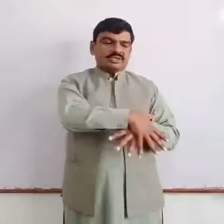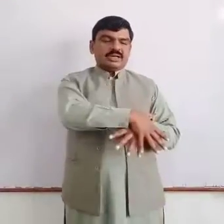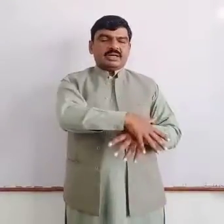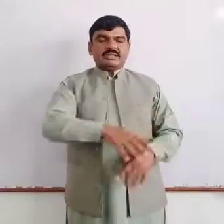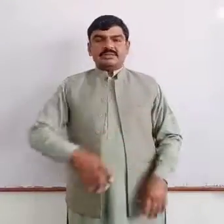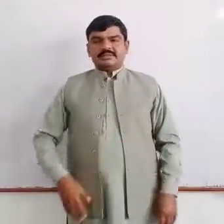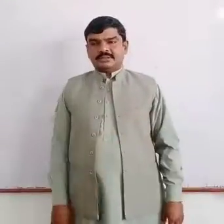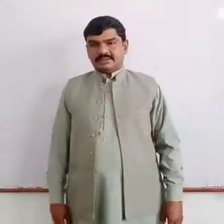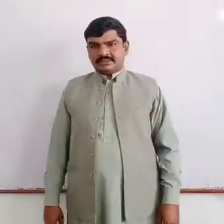आबशार, गार,